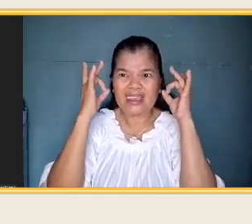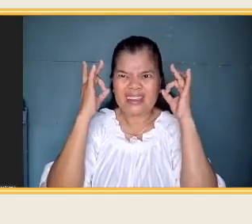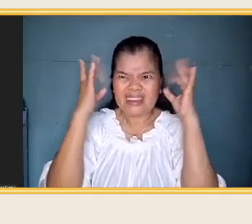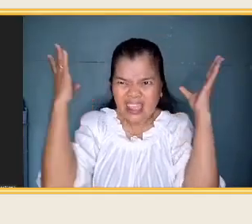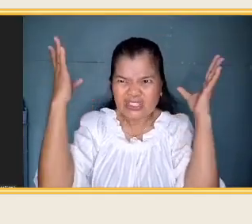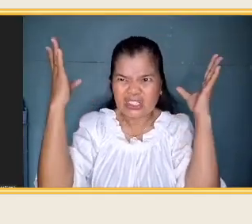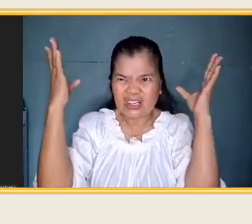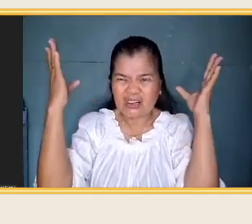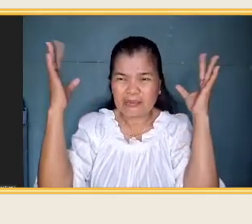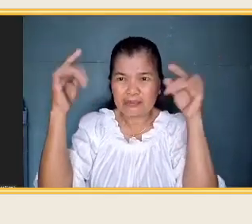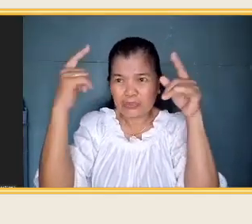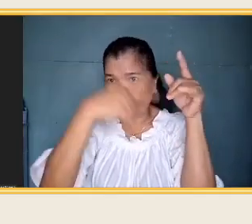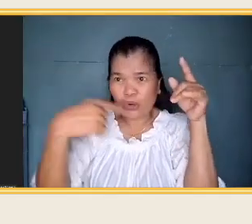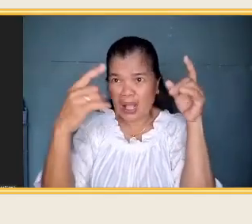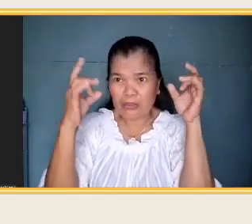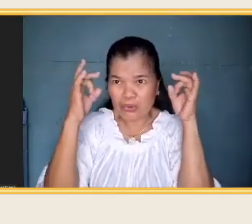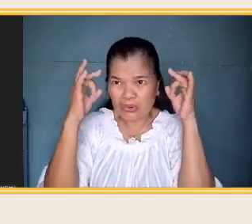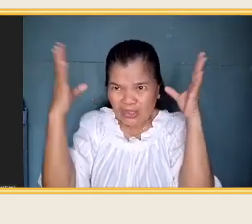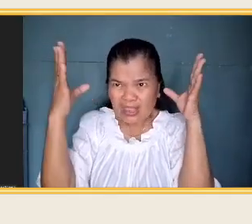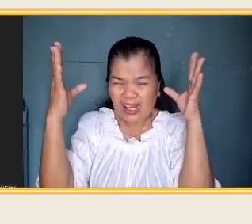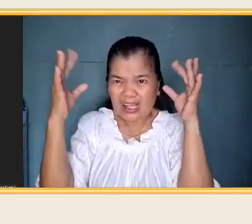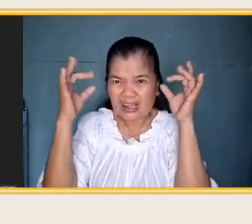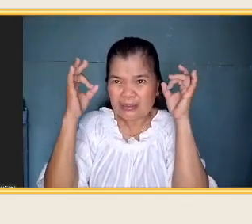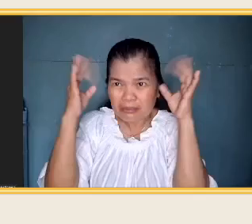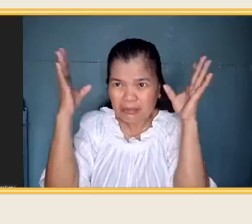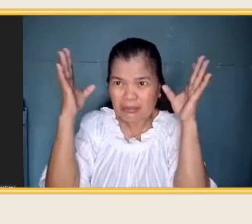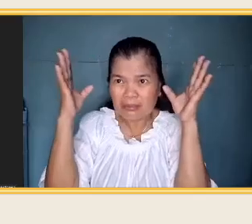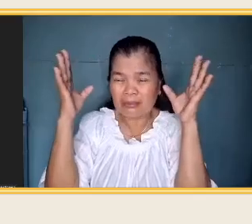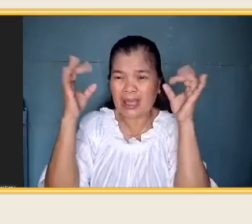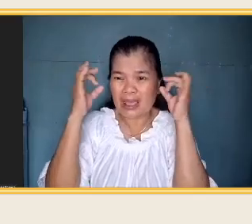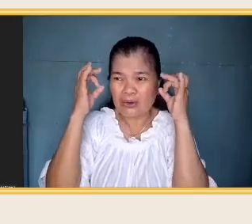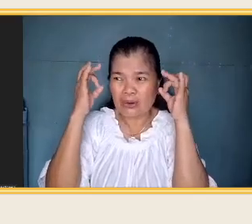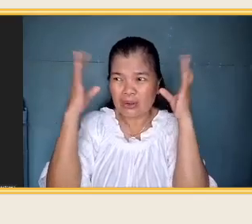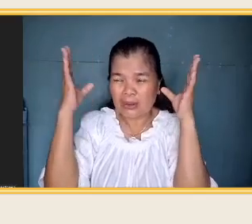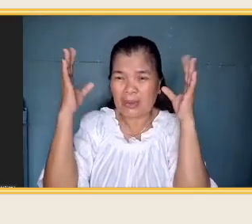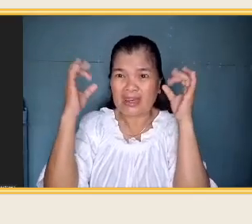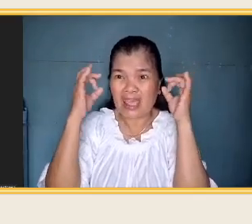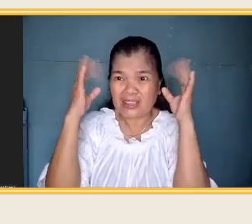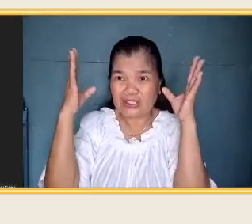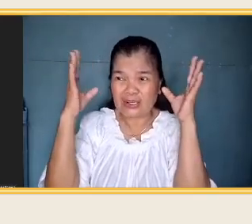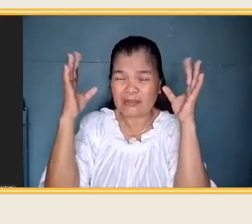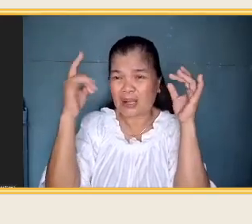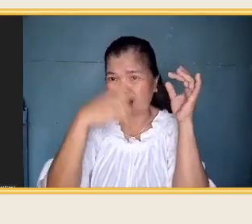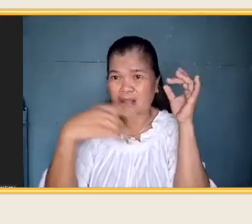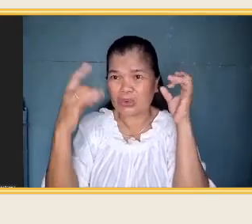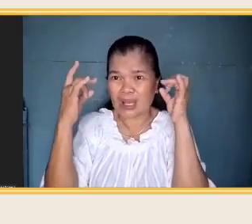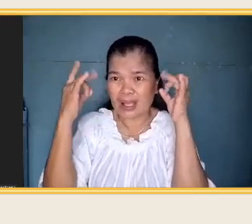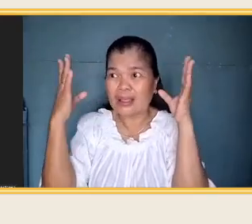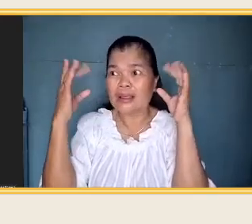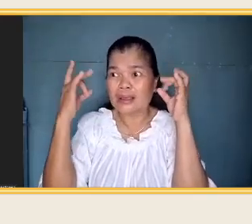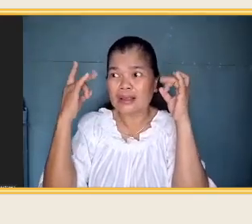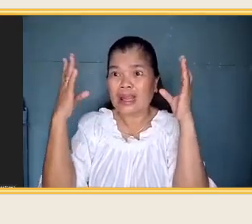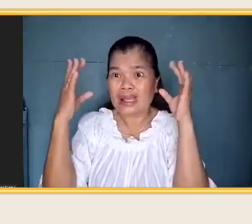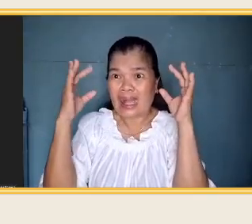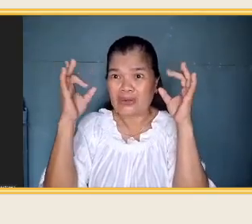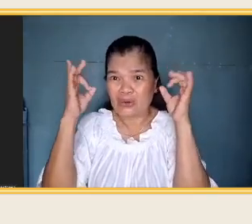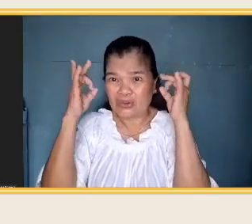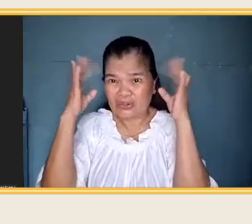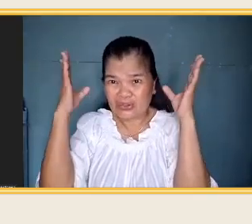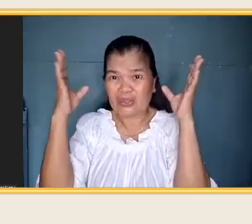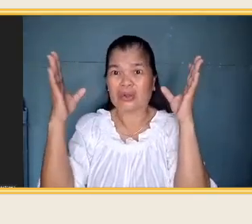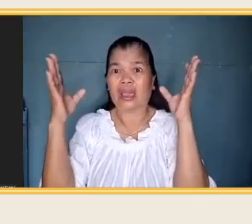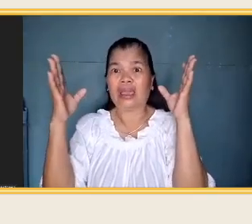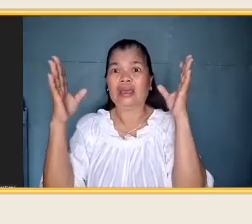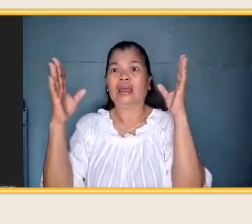Okay? Danger. Yung mukha mo, talagang may may danger. Pakita mo na,